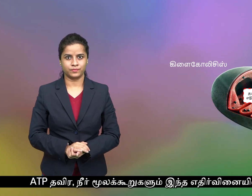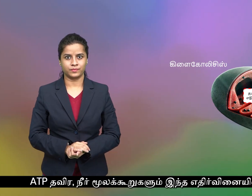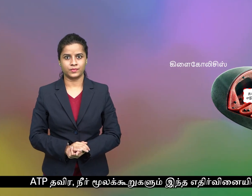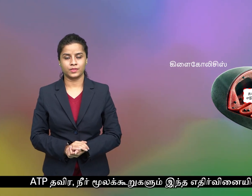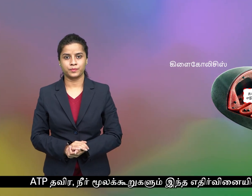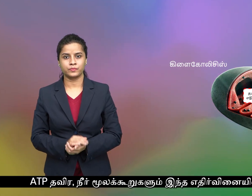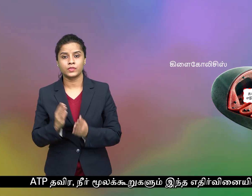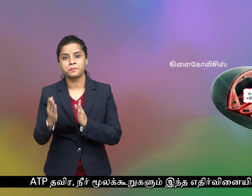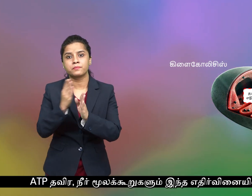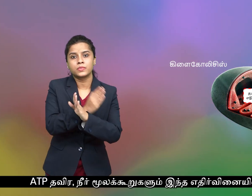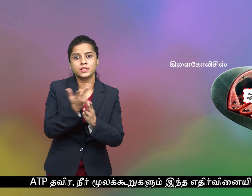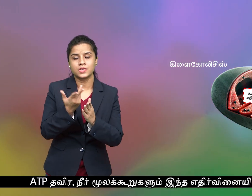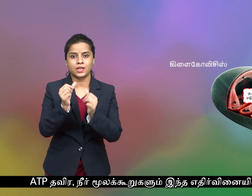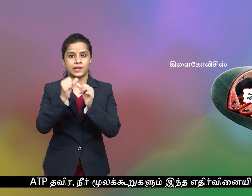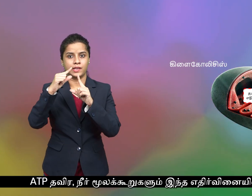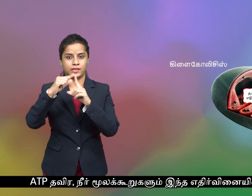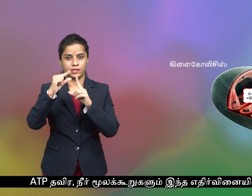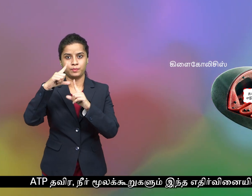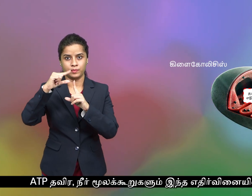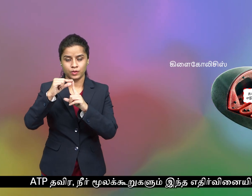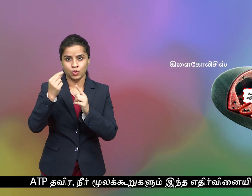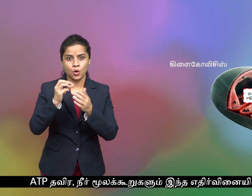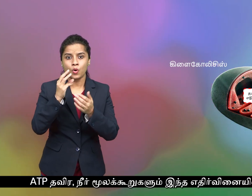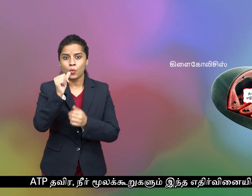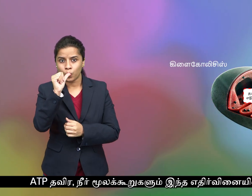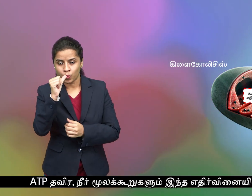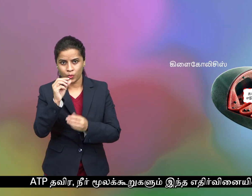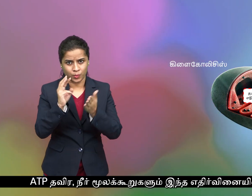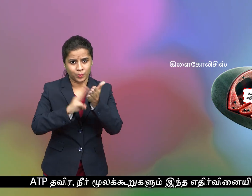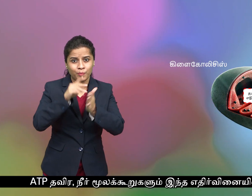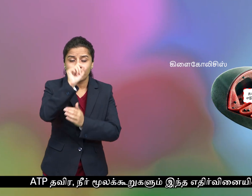ATP தவிர நீர் மூலக்கூறுகளும் இந்த எதிர்வினையில் உருவாகின்றன.